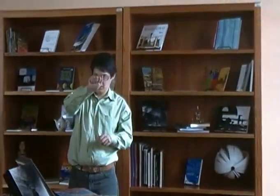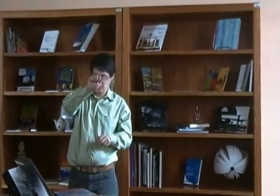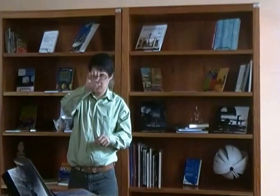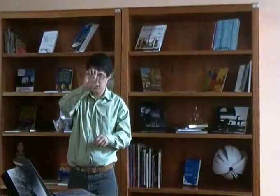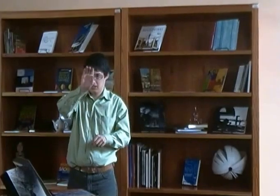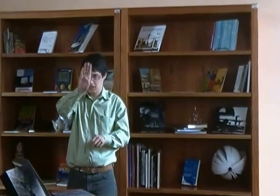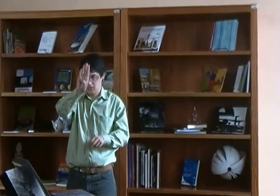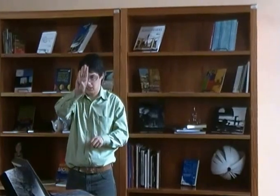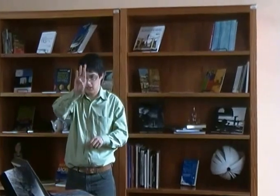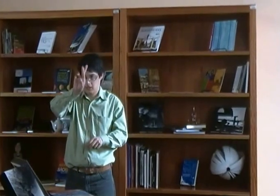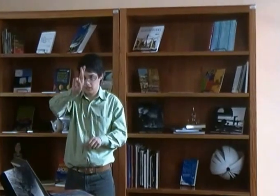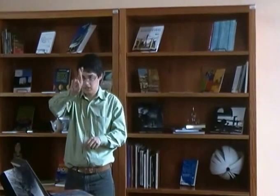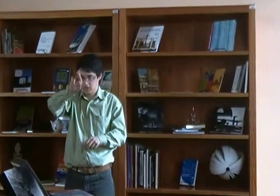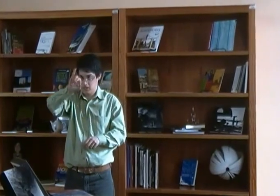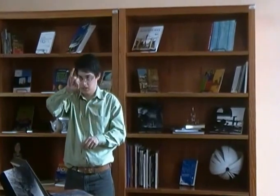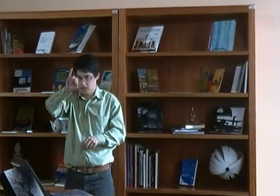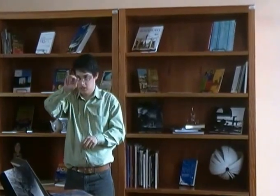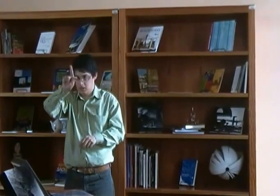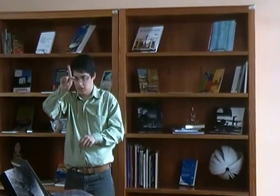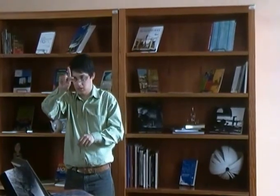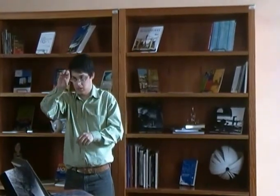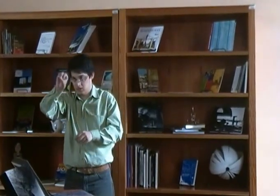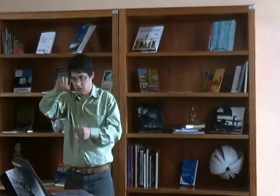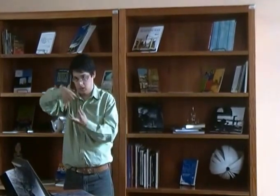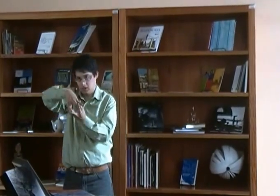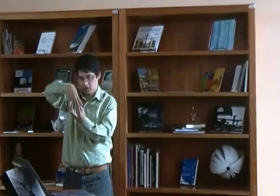Agora o poema com a letra A, abrigo.